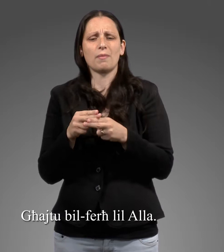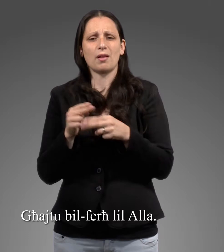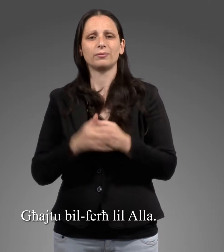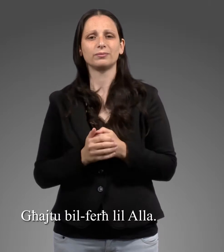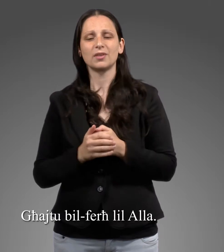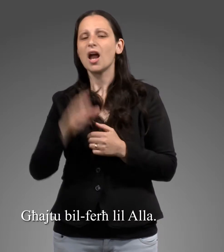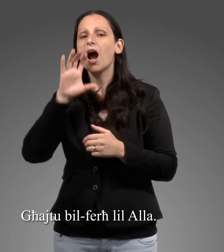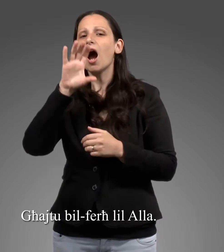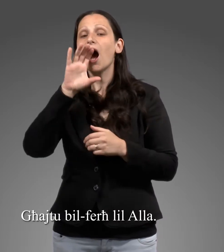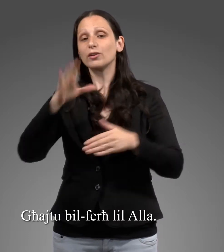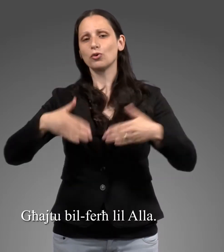Għajtu bil-ferħ lill-Alla.